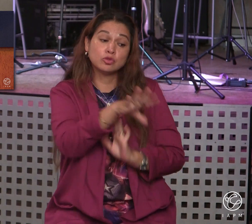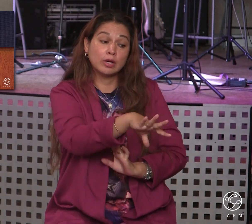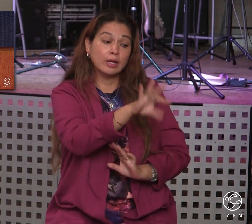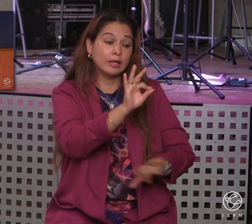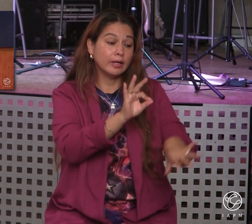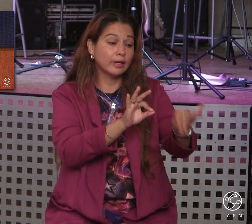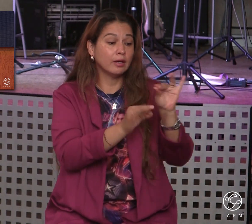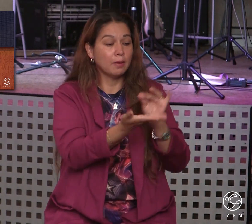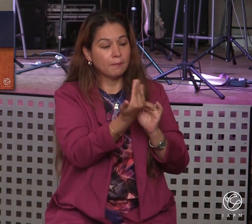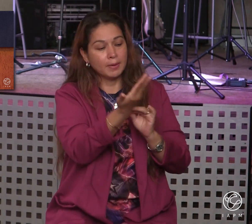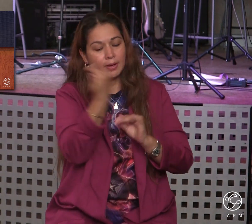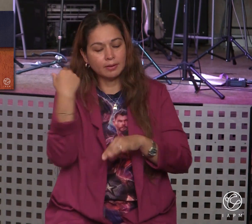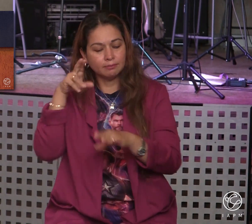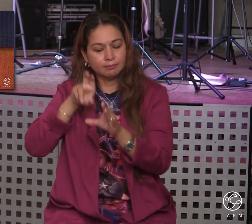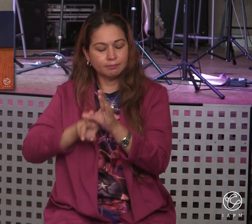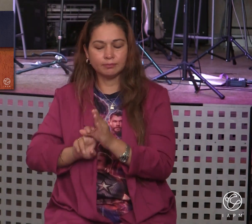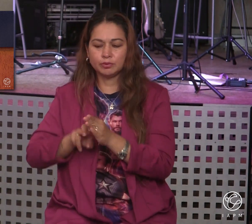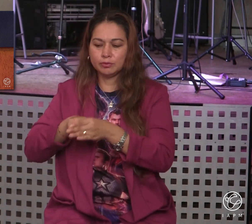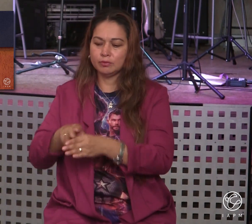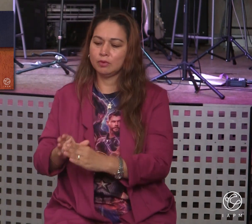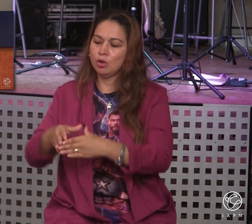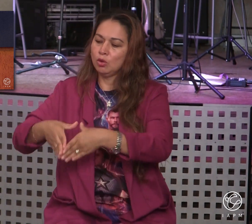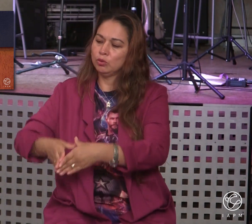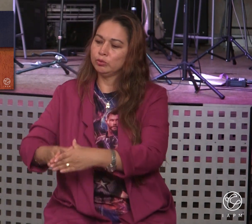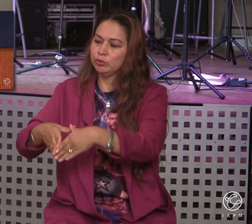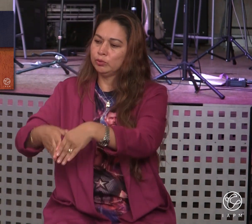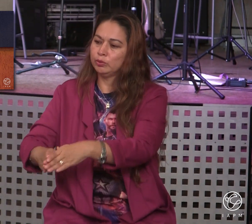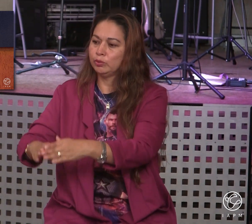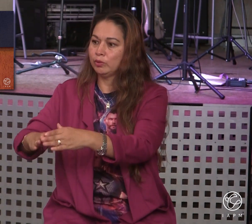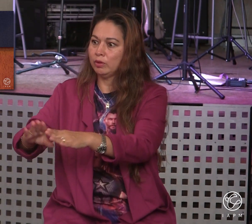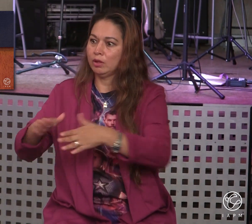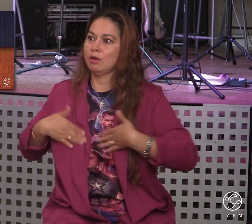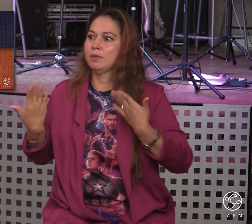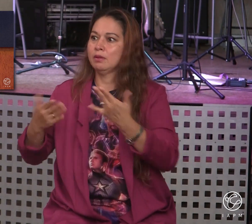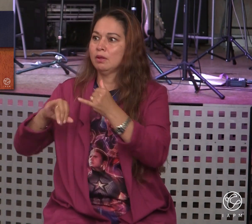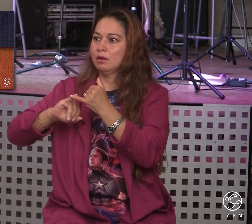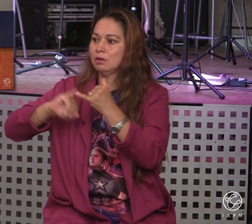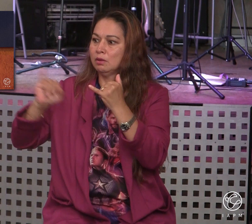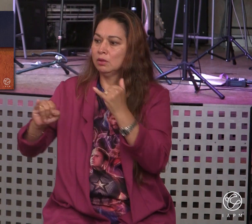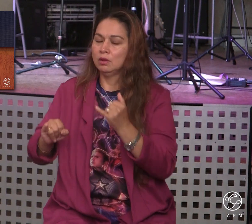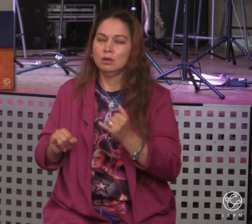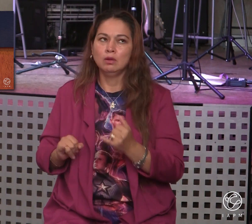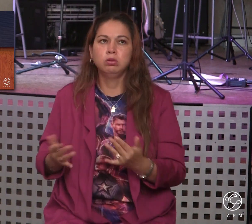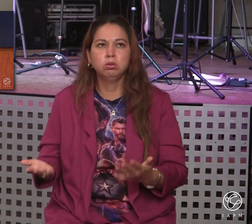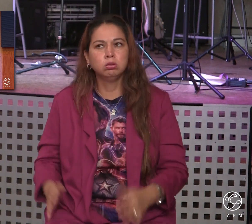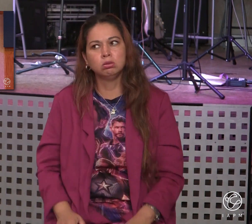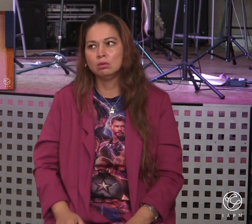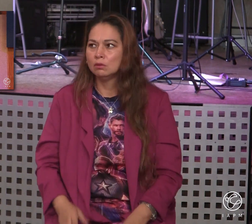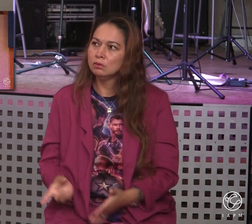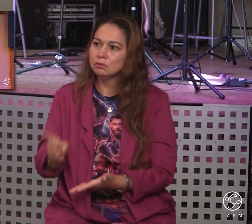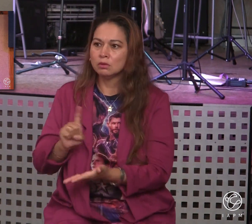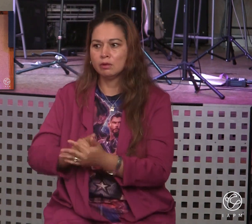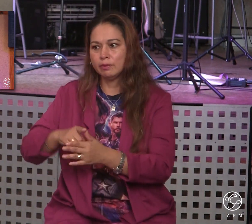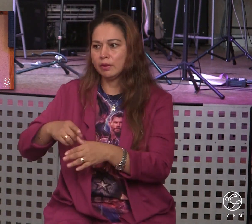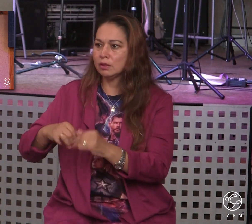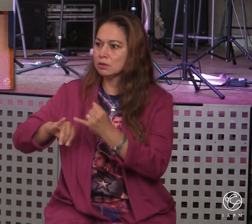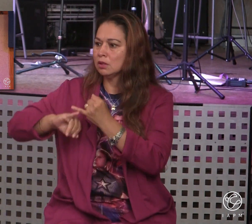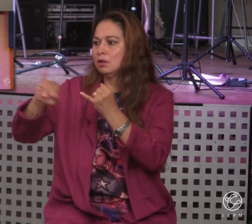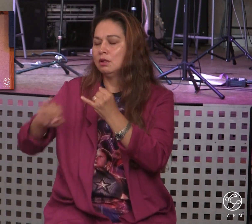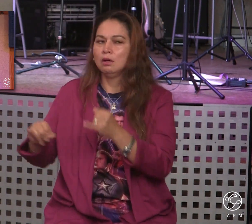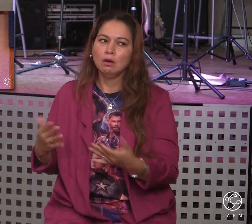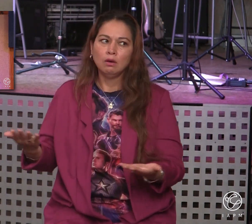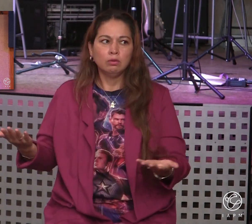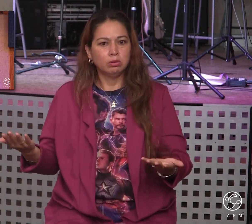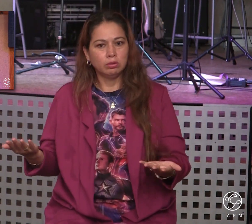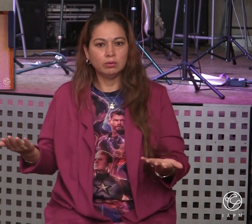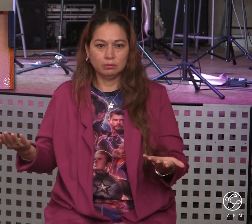la tormenta anterior. Ya tenemos otra vez el lío aquí montado. Y decir, bueno, Señor, ¿esto qué pasa? Además, recuerda,